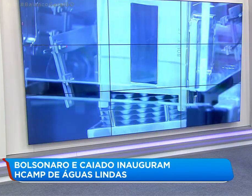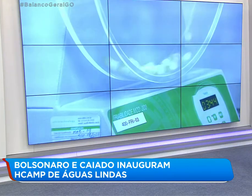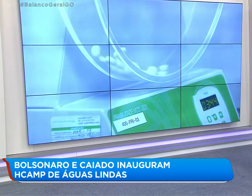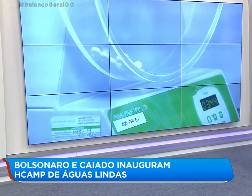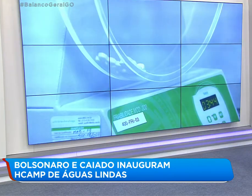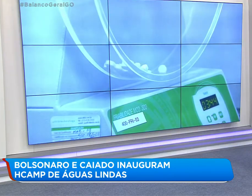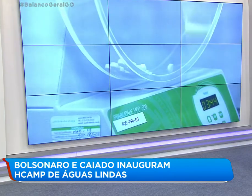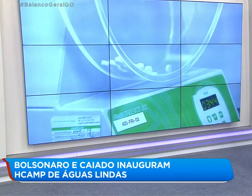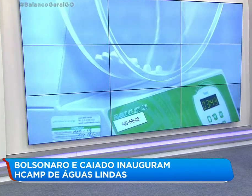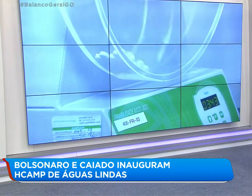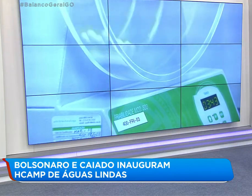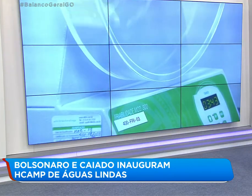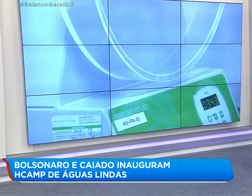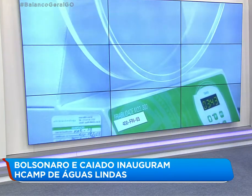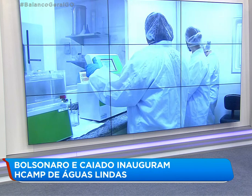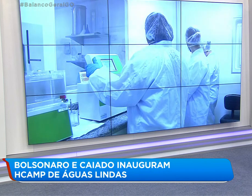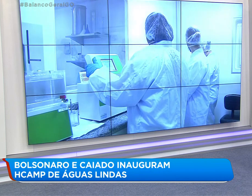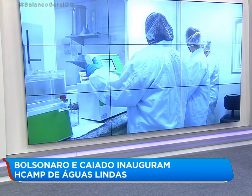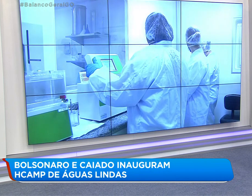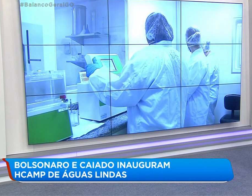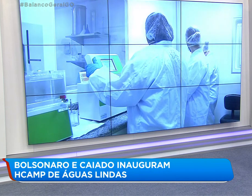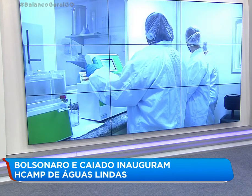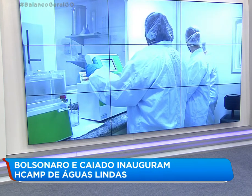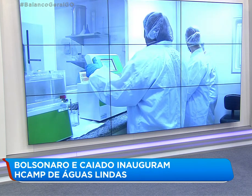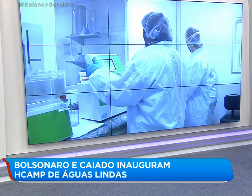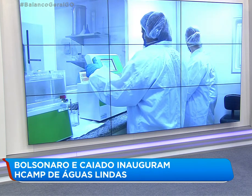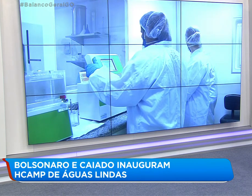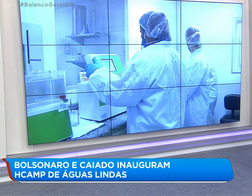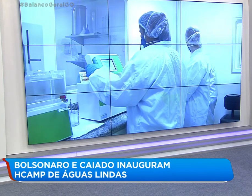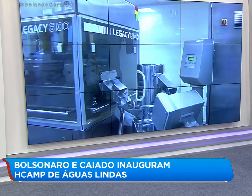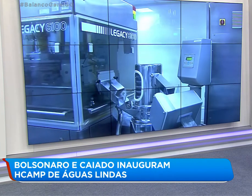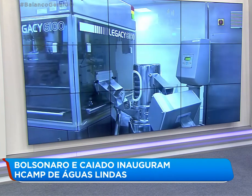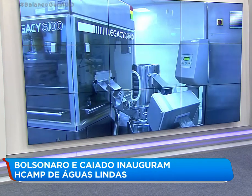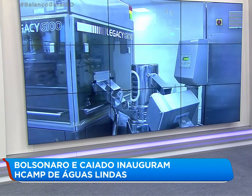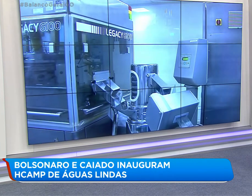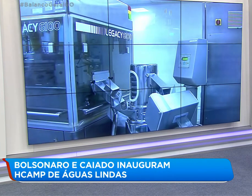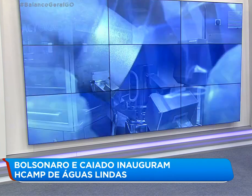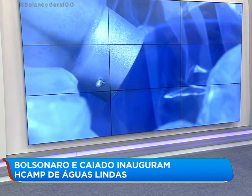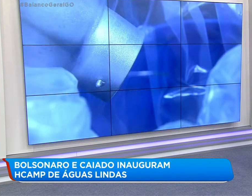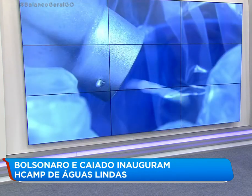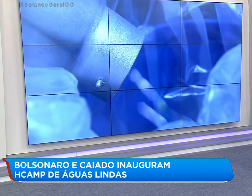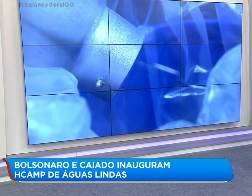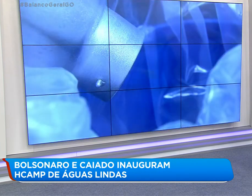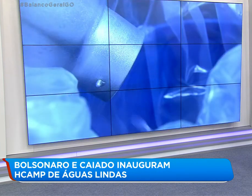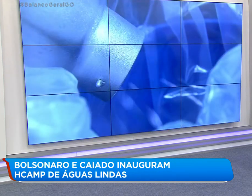comercialização e importação dos produtos passam a ser obrigadas a dar a destinação correta dos remédios.